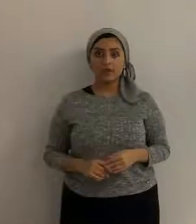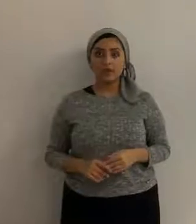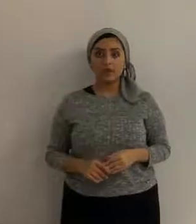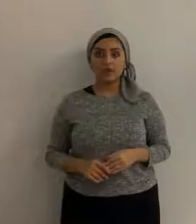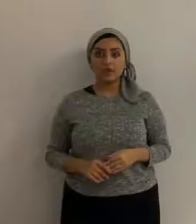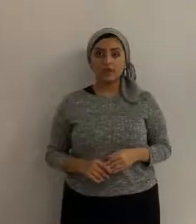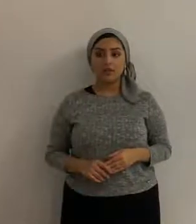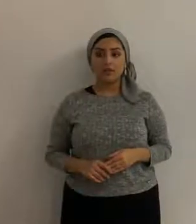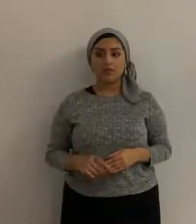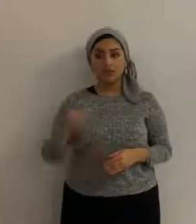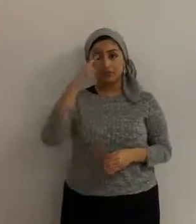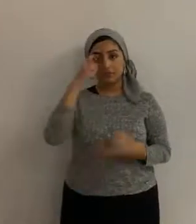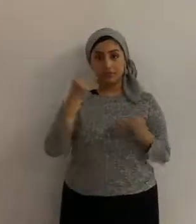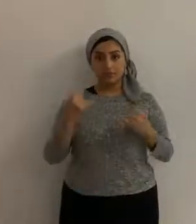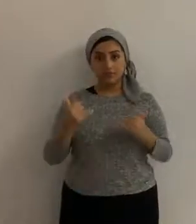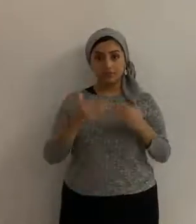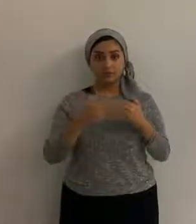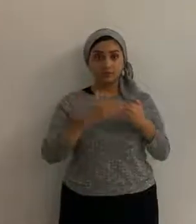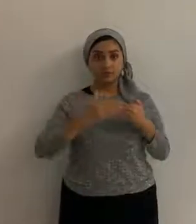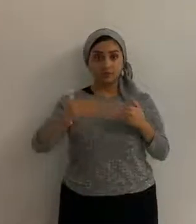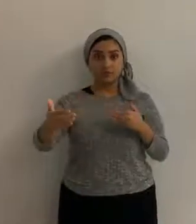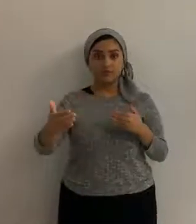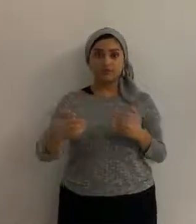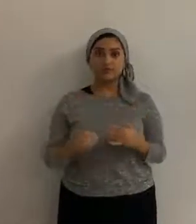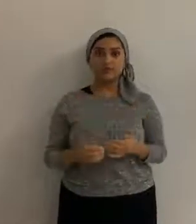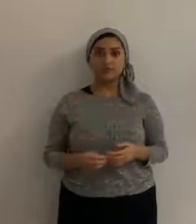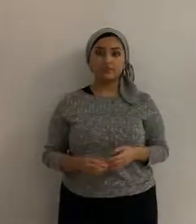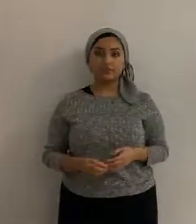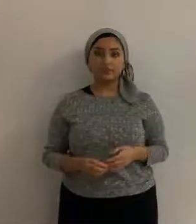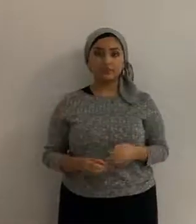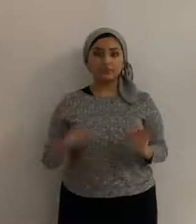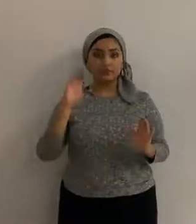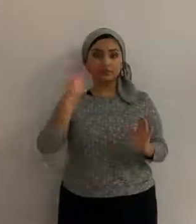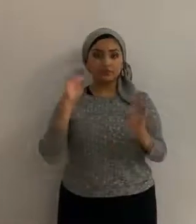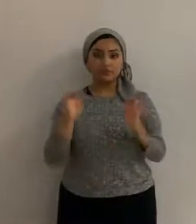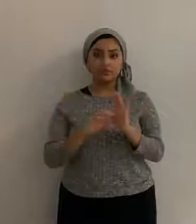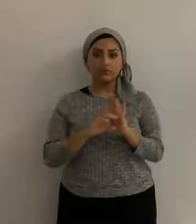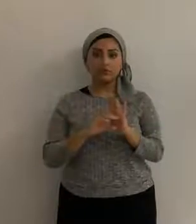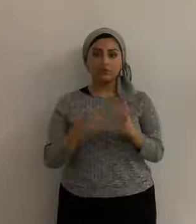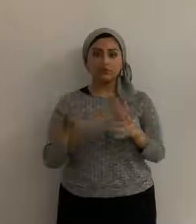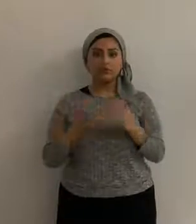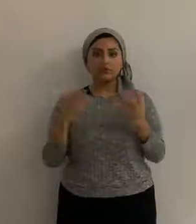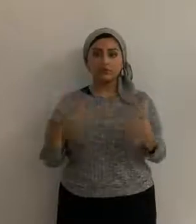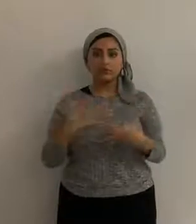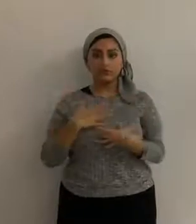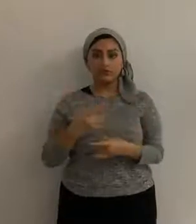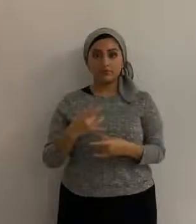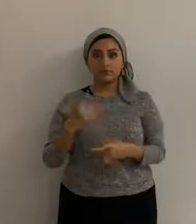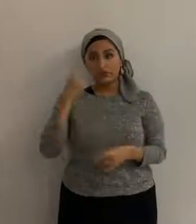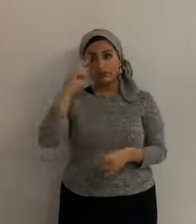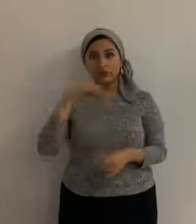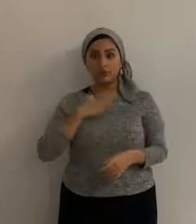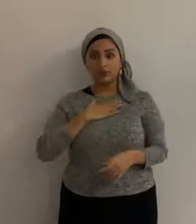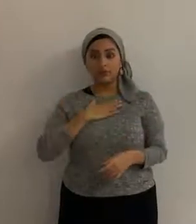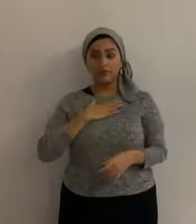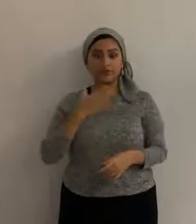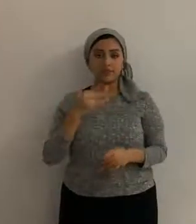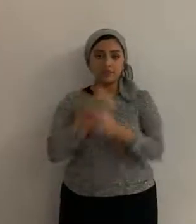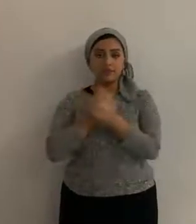Porque de aquí en adelante estas imágenes son muy, muy interesantes. Bueno, a mí me apasiona mucho, cuanto más